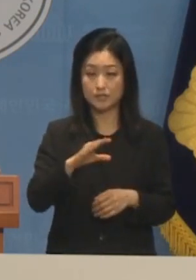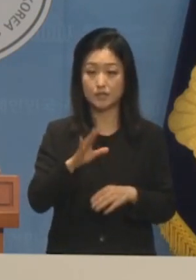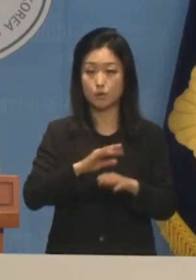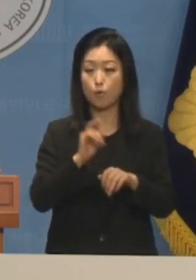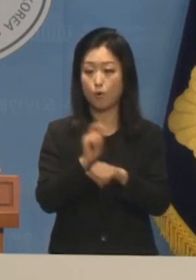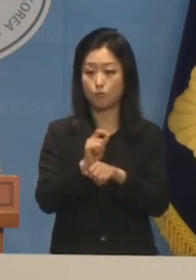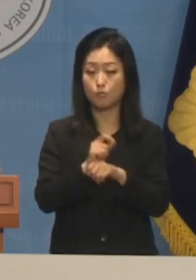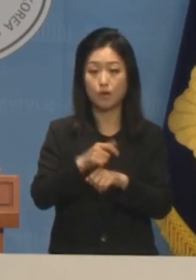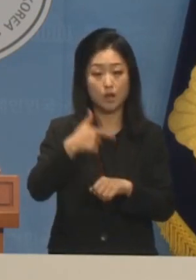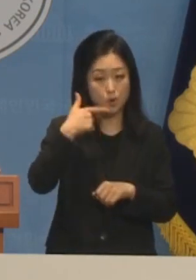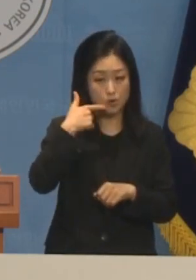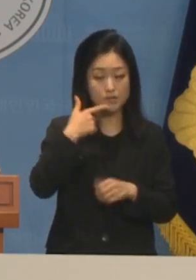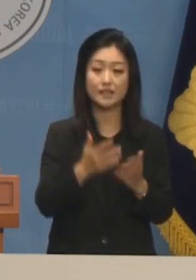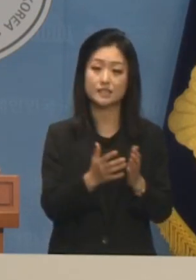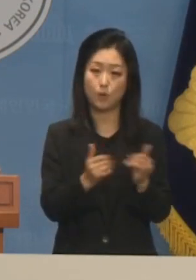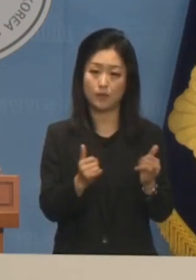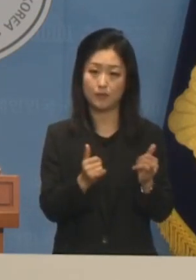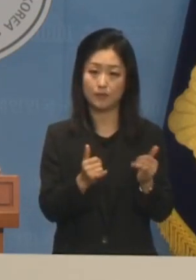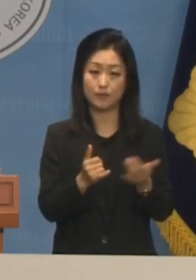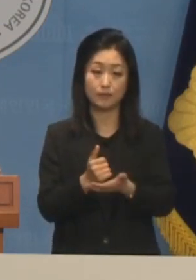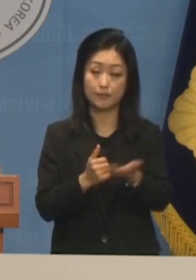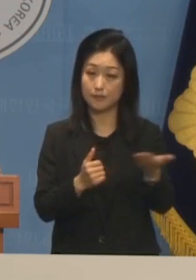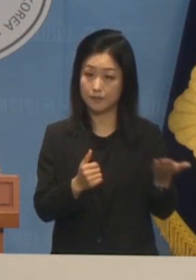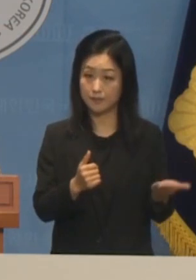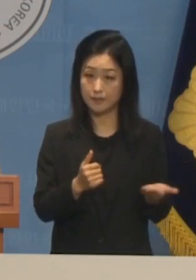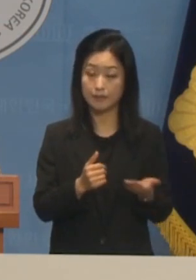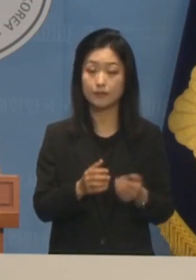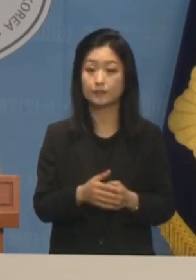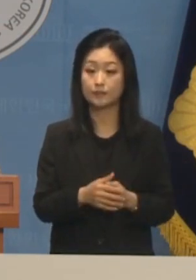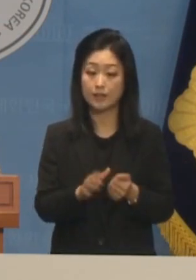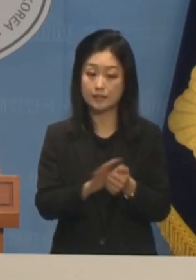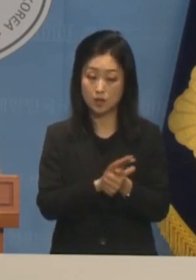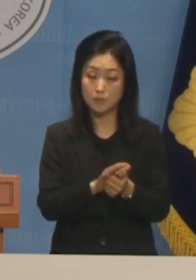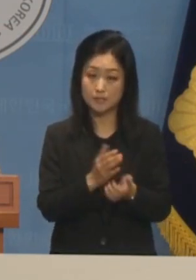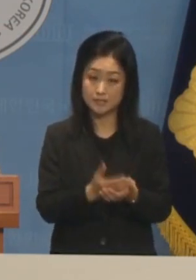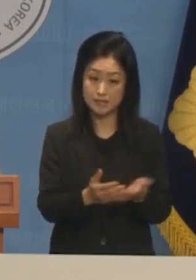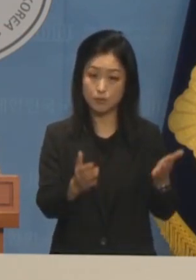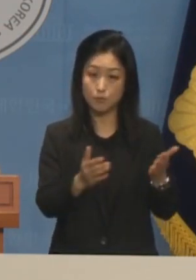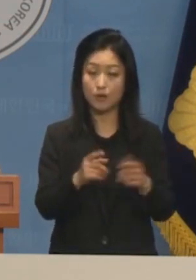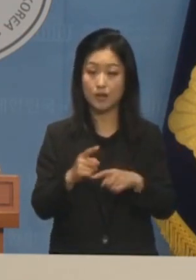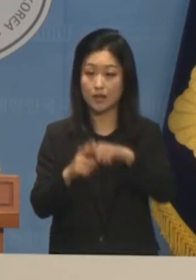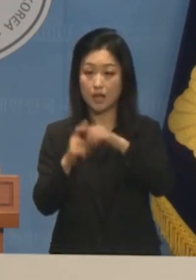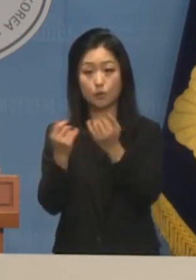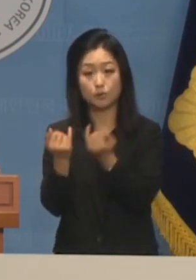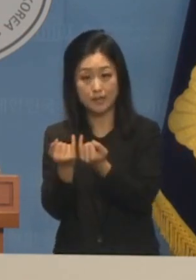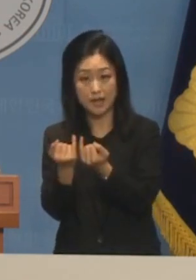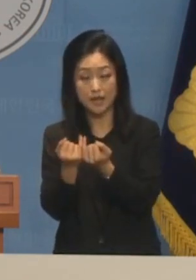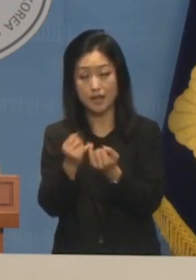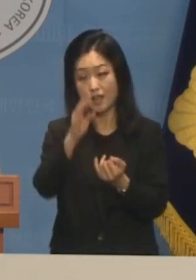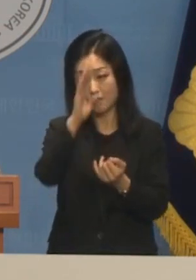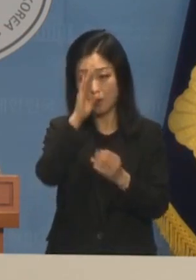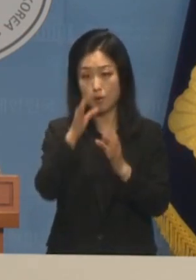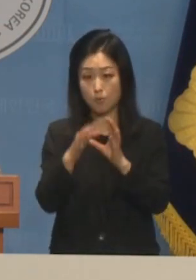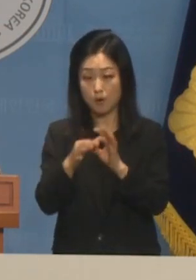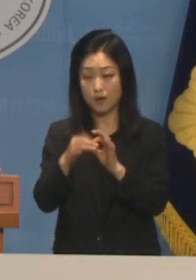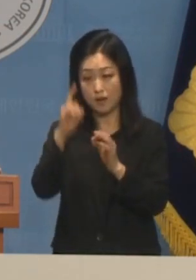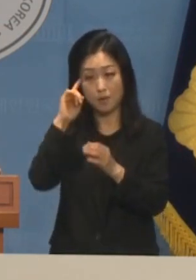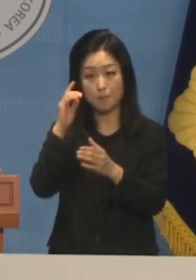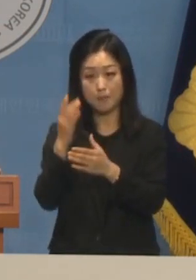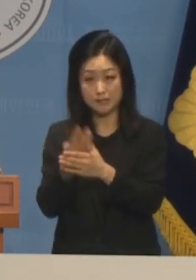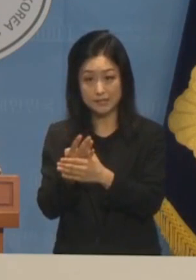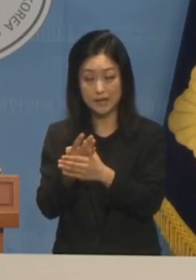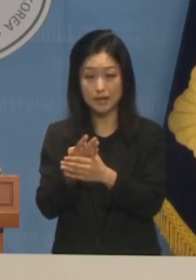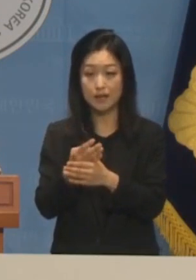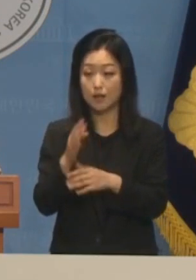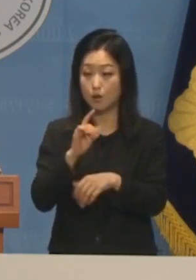공무직의 콜센터 직원들입니다. 지역에서 보건의료 서비스를 제공하는 간호사도 질병을 다루는 석박사도